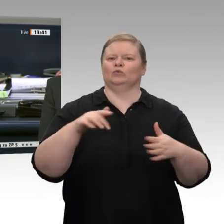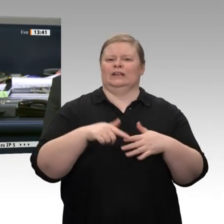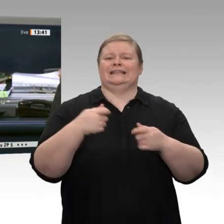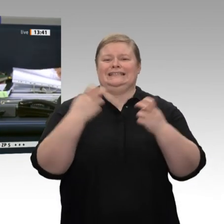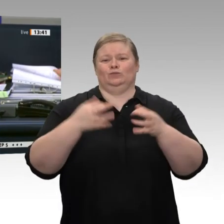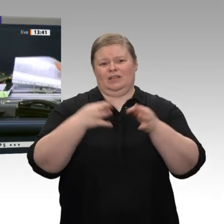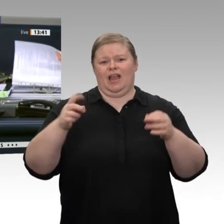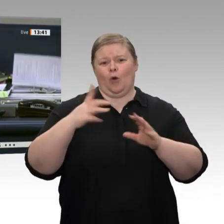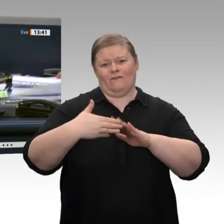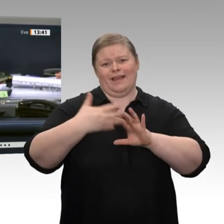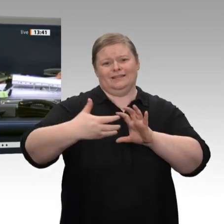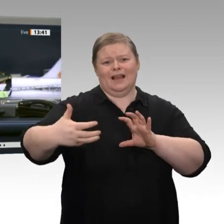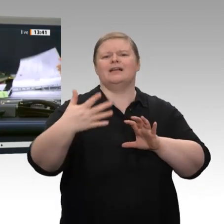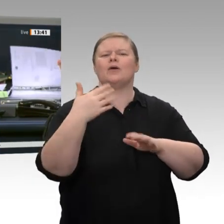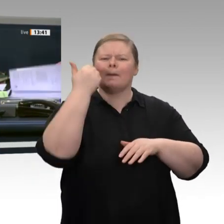erledigen.